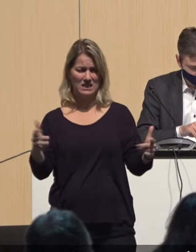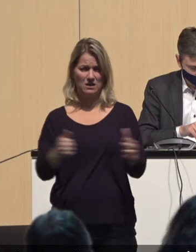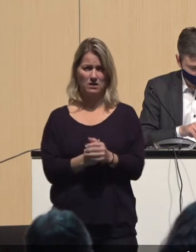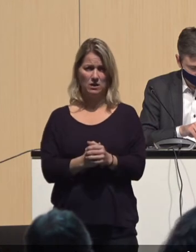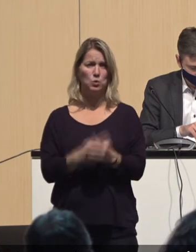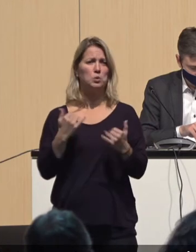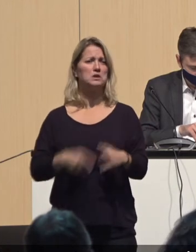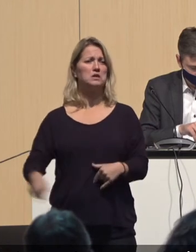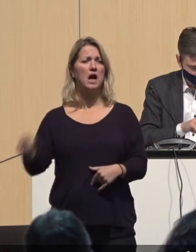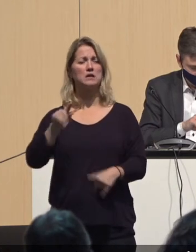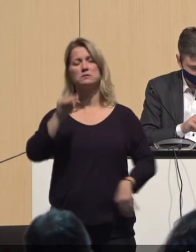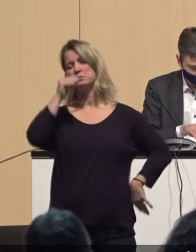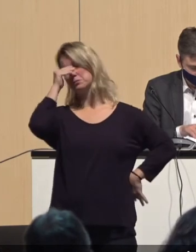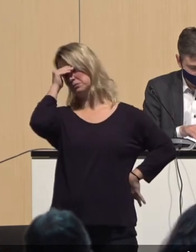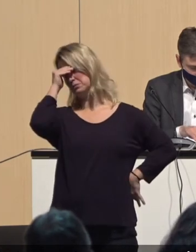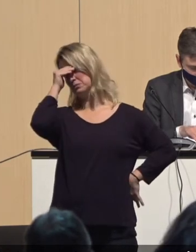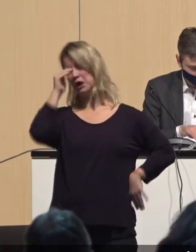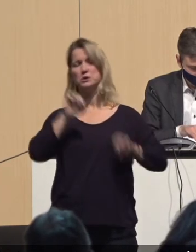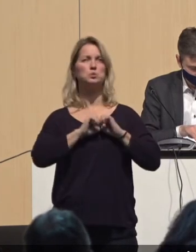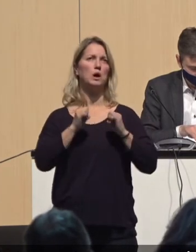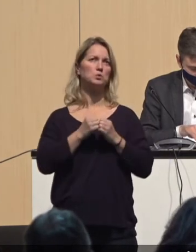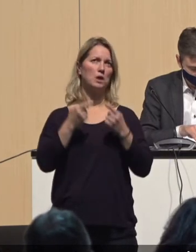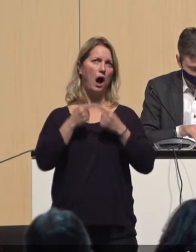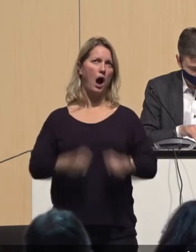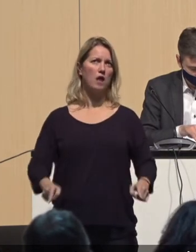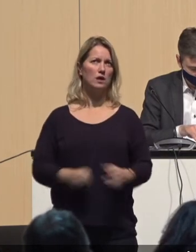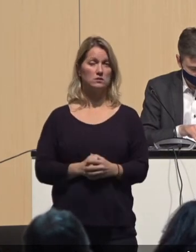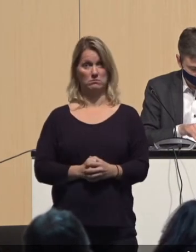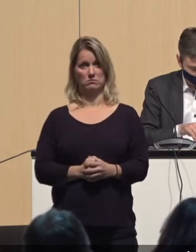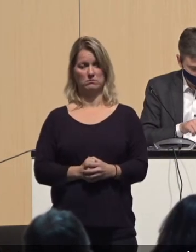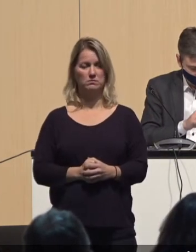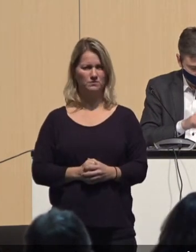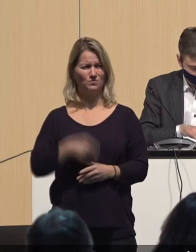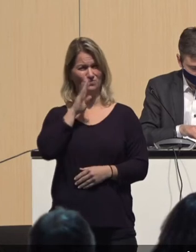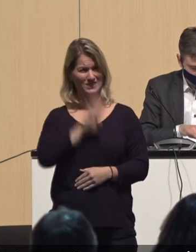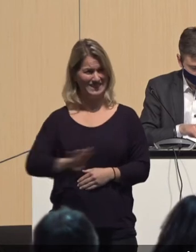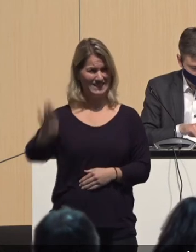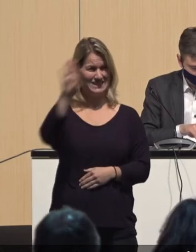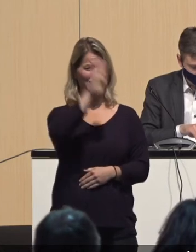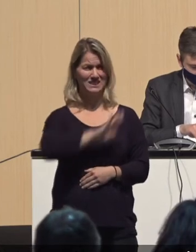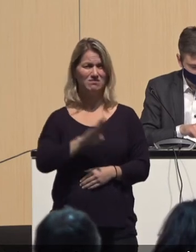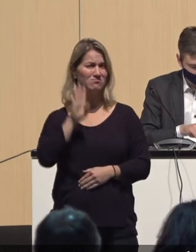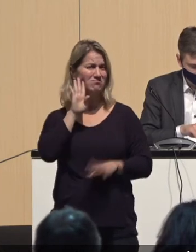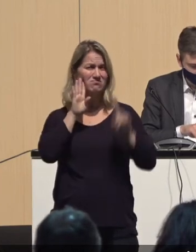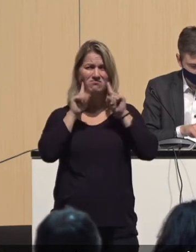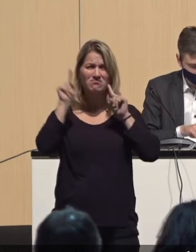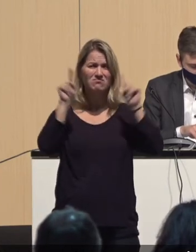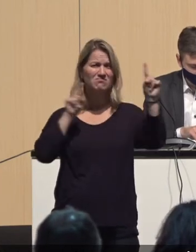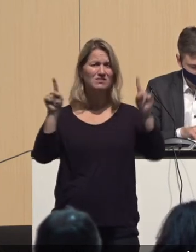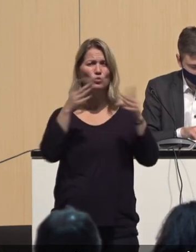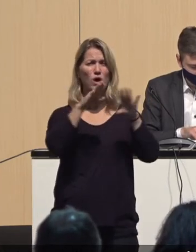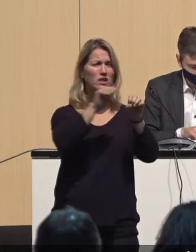wir doch nicht die Augen vor der Realität verschließen. Bundesweit wird Weihnachtsmarkt für Weihnachtsmarkt für